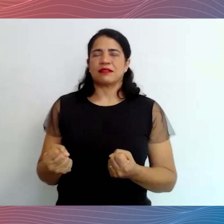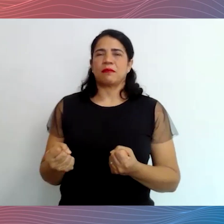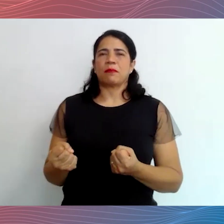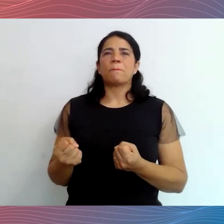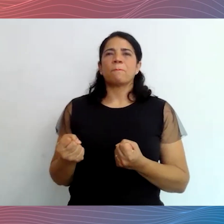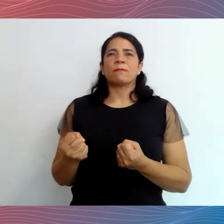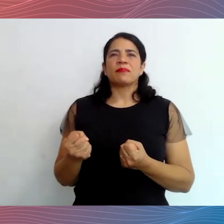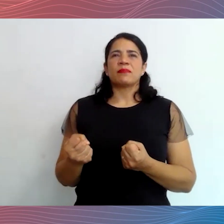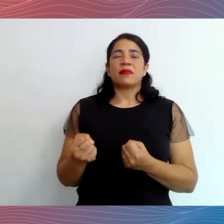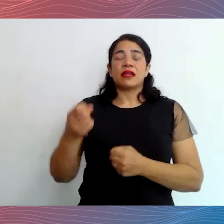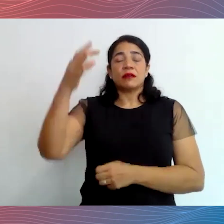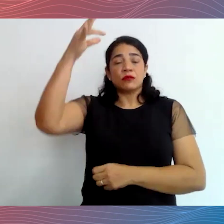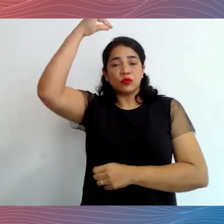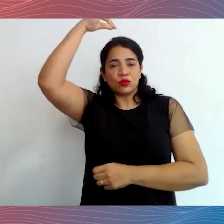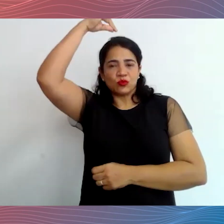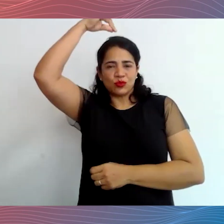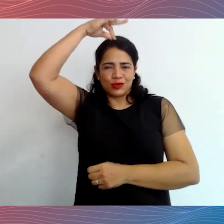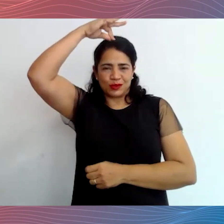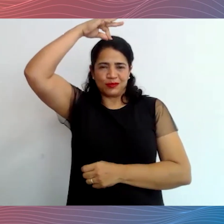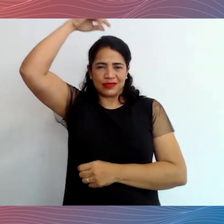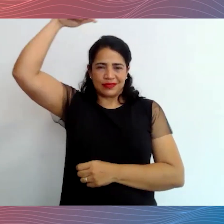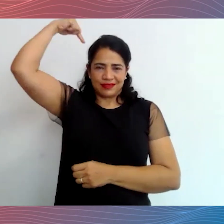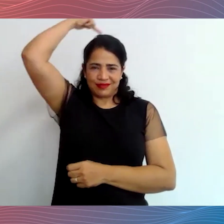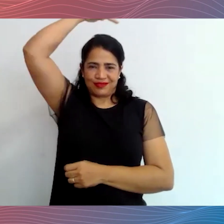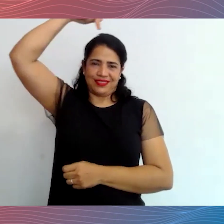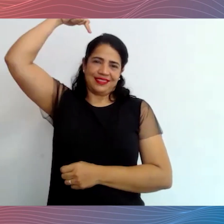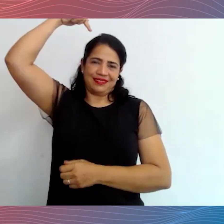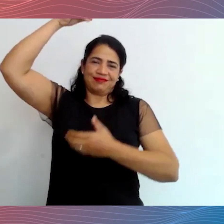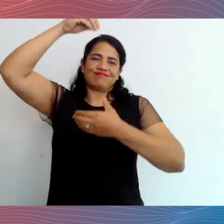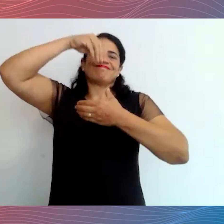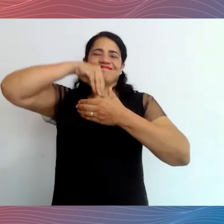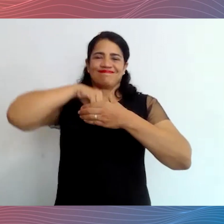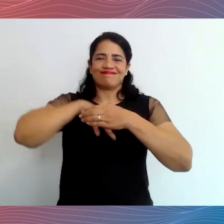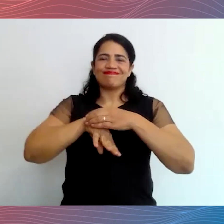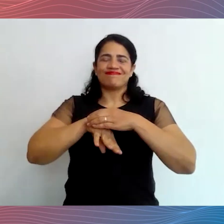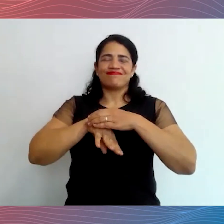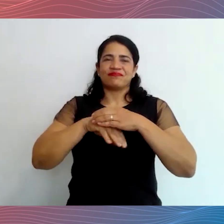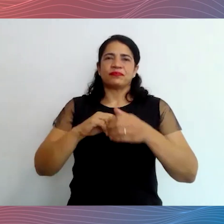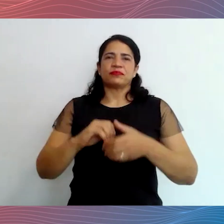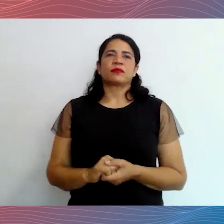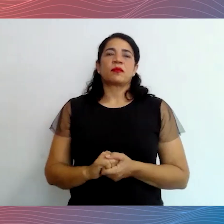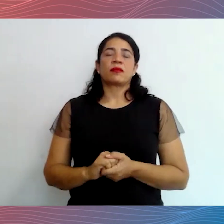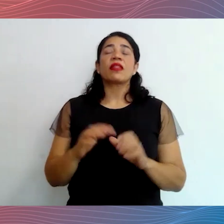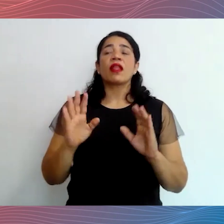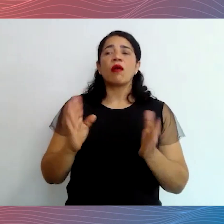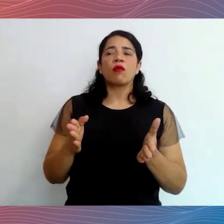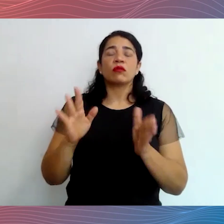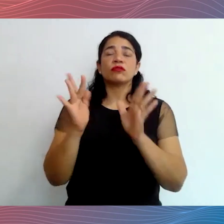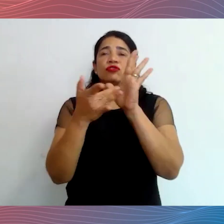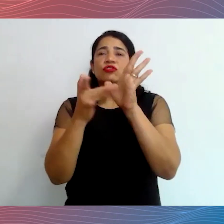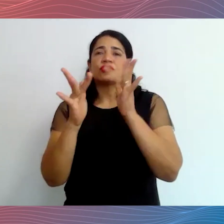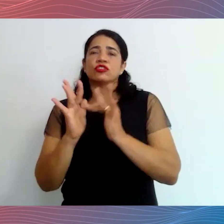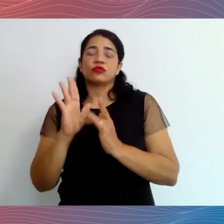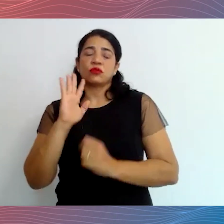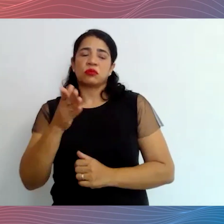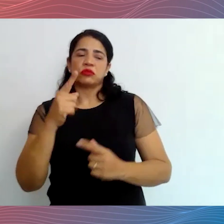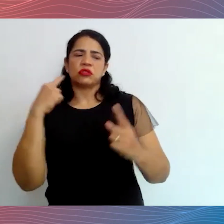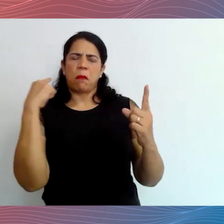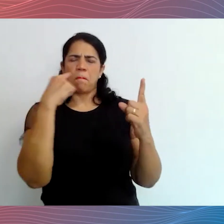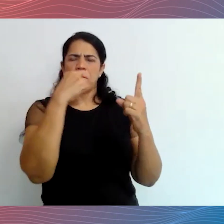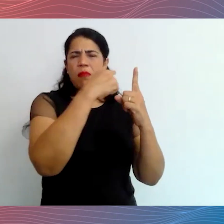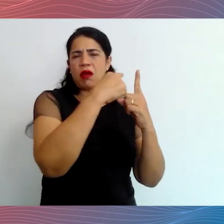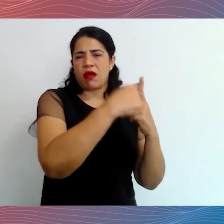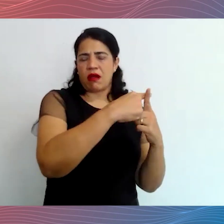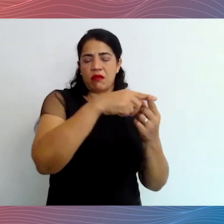tinha sido glorificado. Mas hoje, Jesus já foi crucificado, Deus o ressuscitou dentre os mortos, Ele